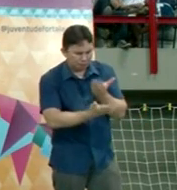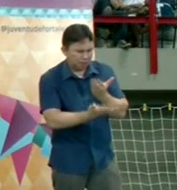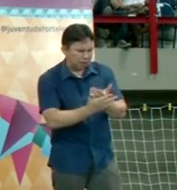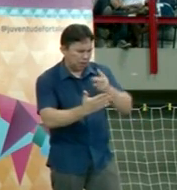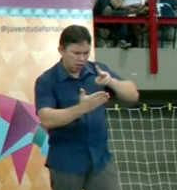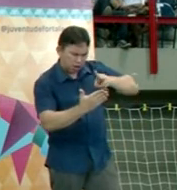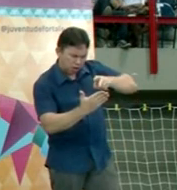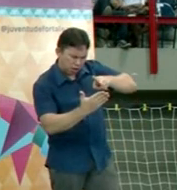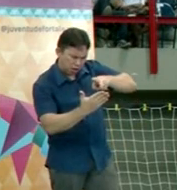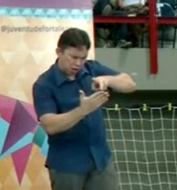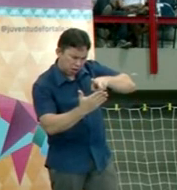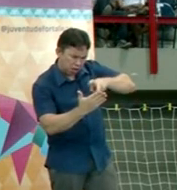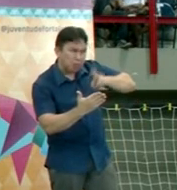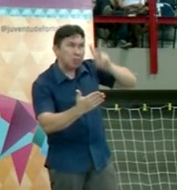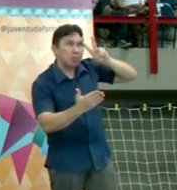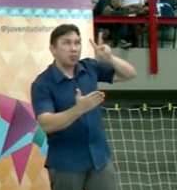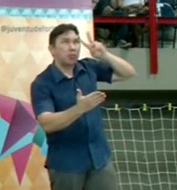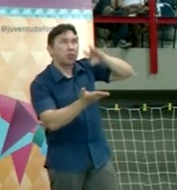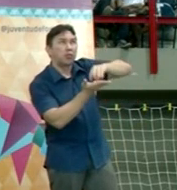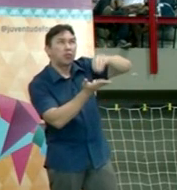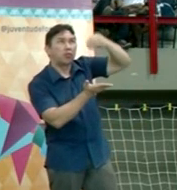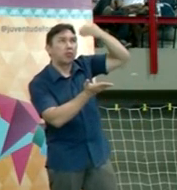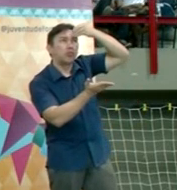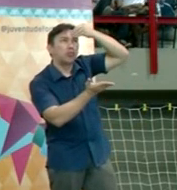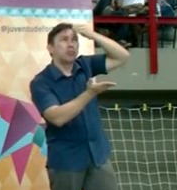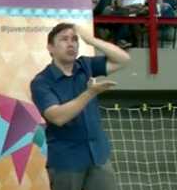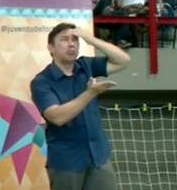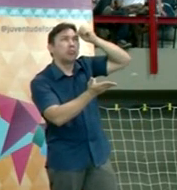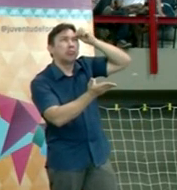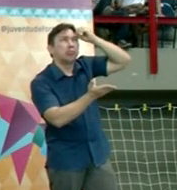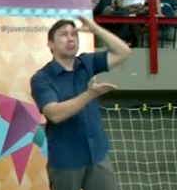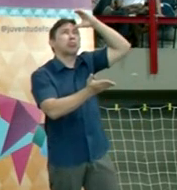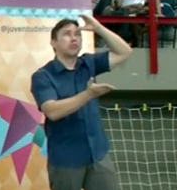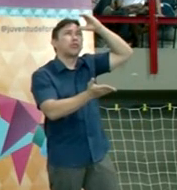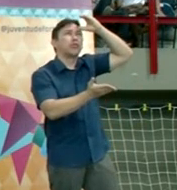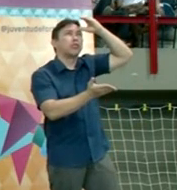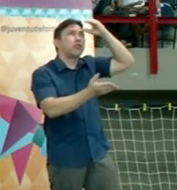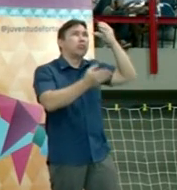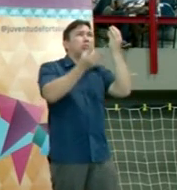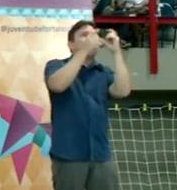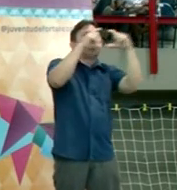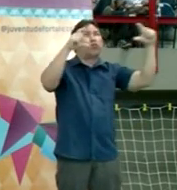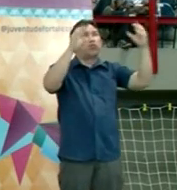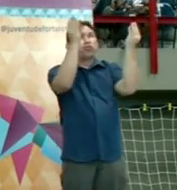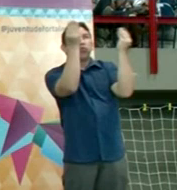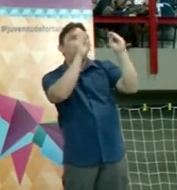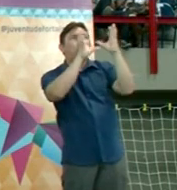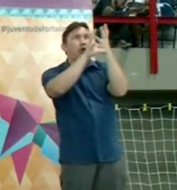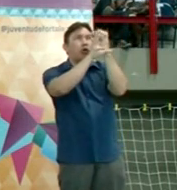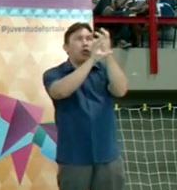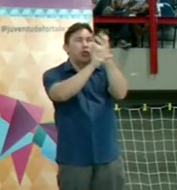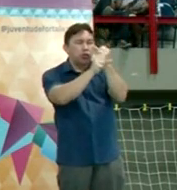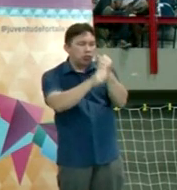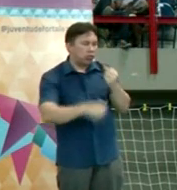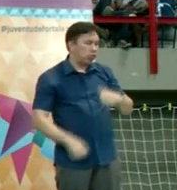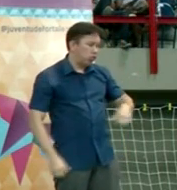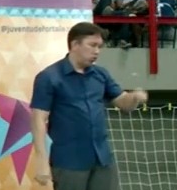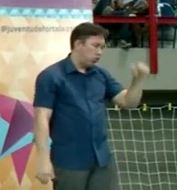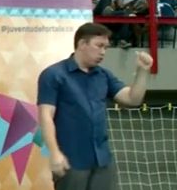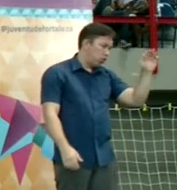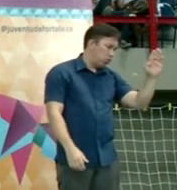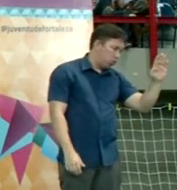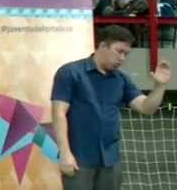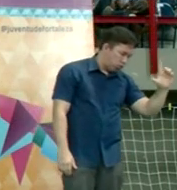tentou ler a questão, lembrou da teoria que você estudou, se tem uma fórmula, tu armou a fórmula, fez o cálculo, aí vai procurar